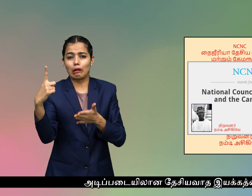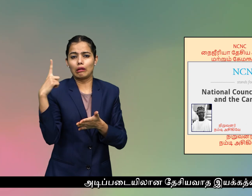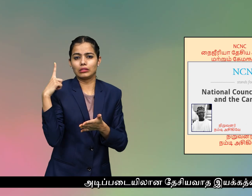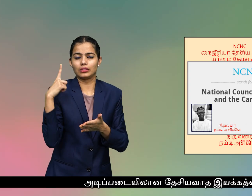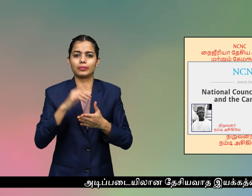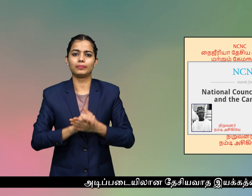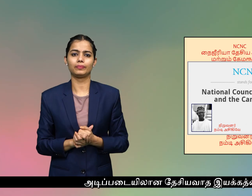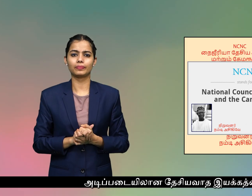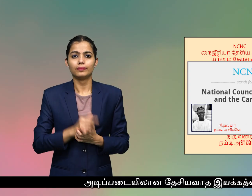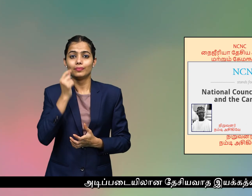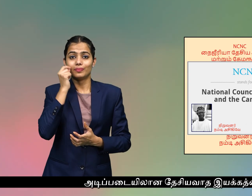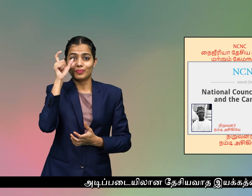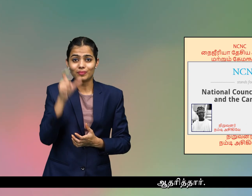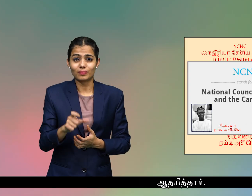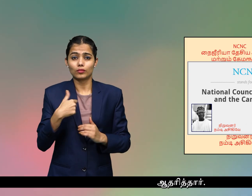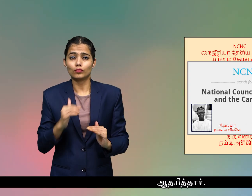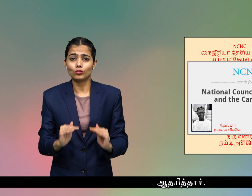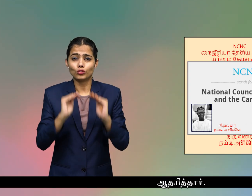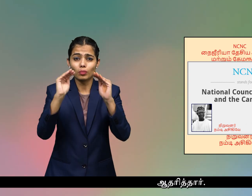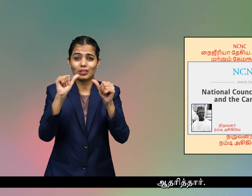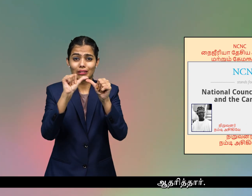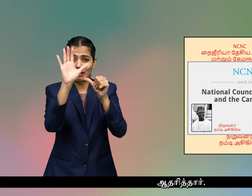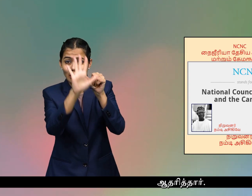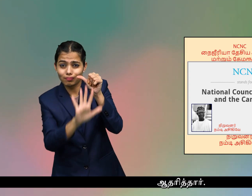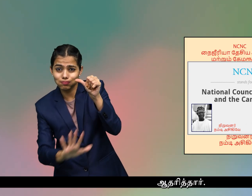அடிப்படையிலான தேசியவாத இயக்கத்தையும் ஆதரித்தார்.